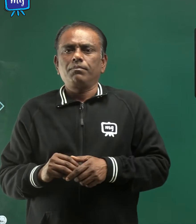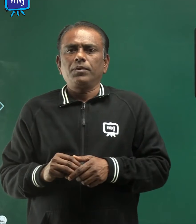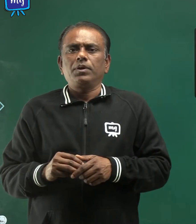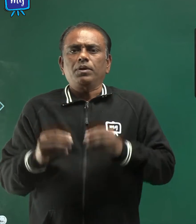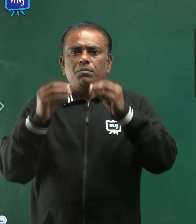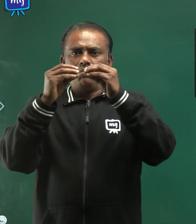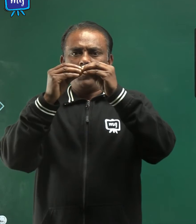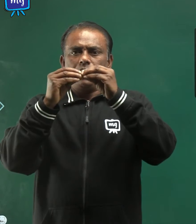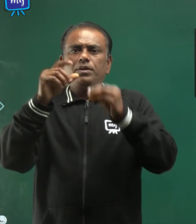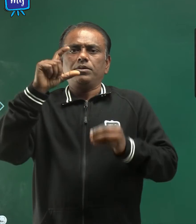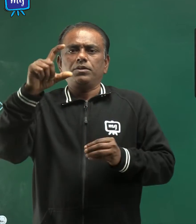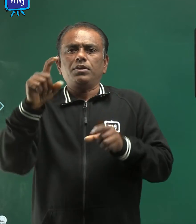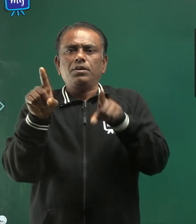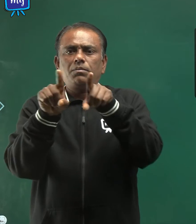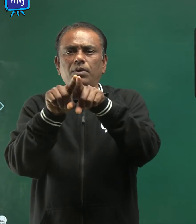BC बराबर